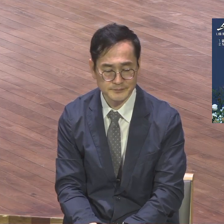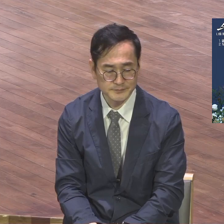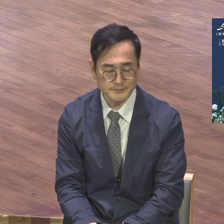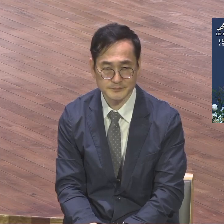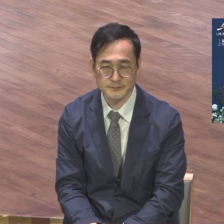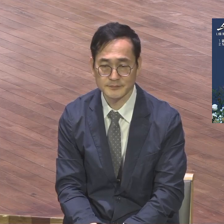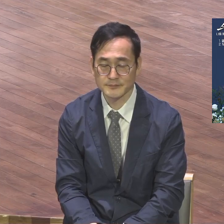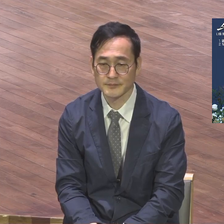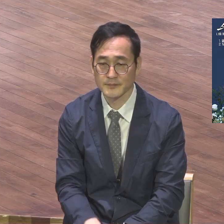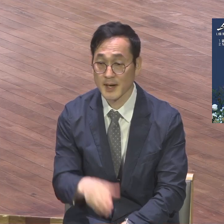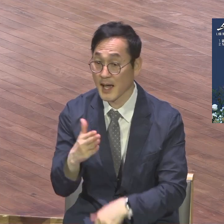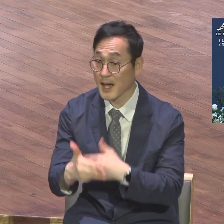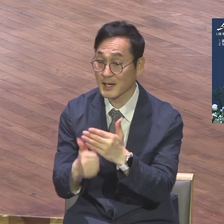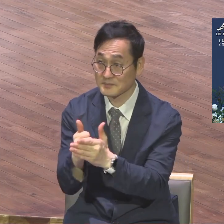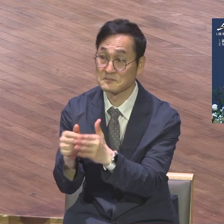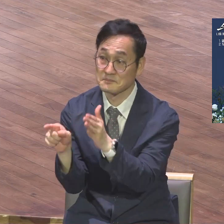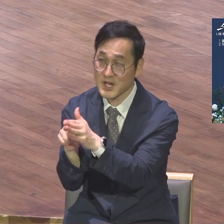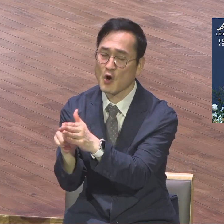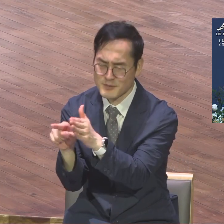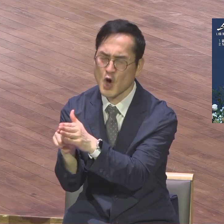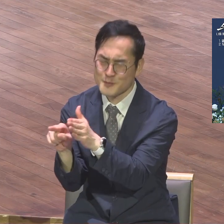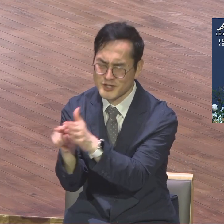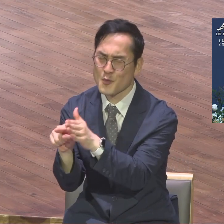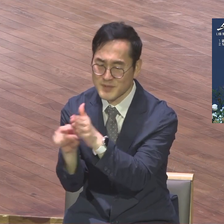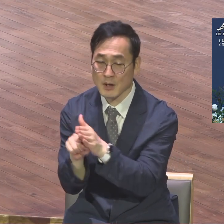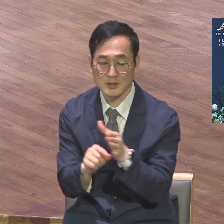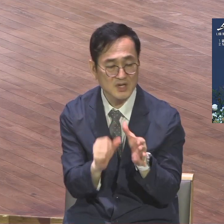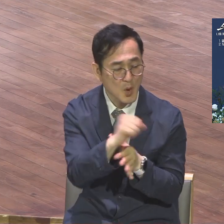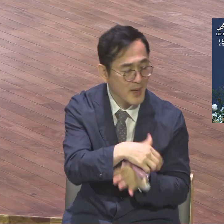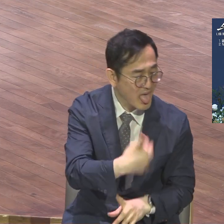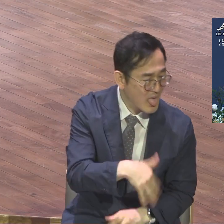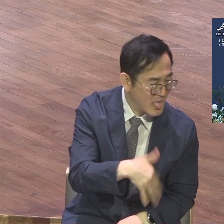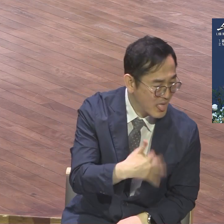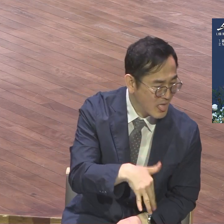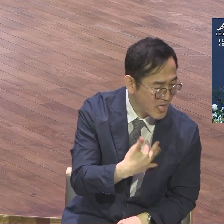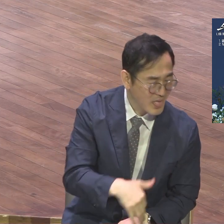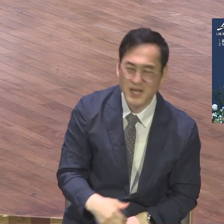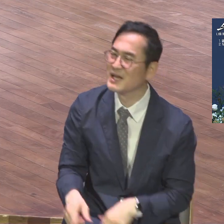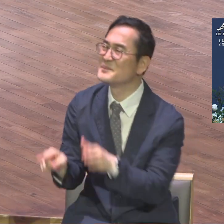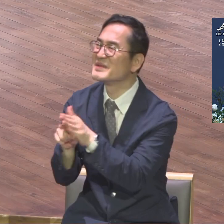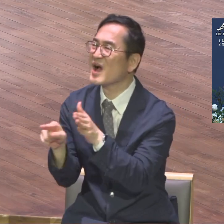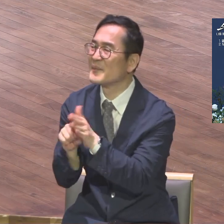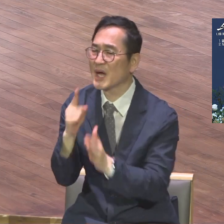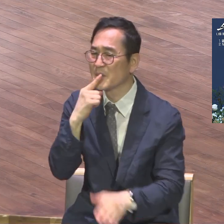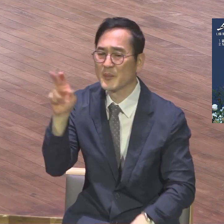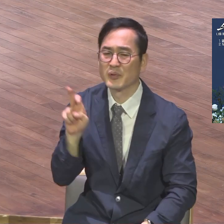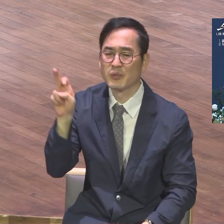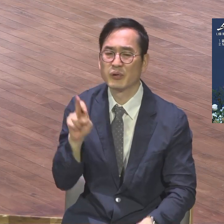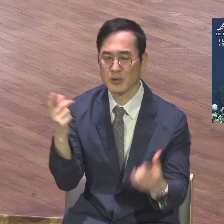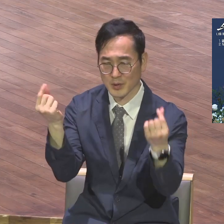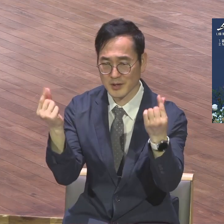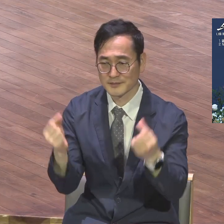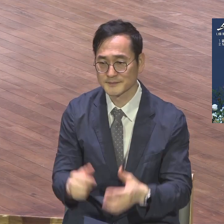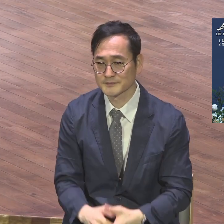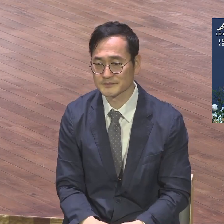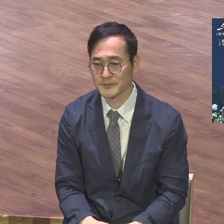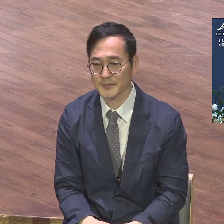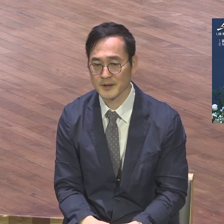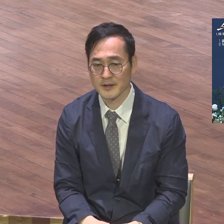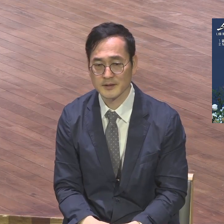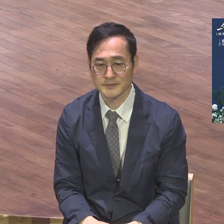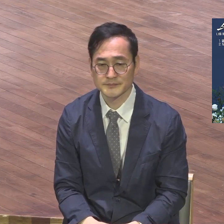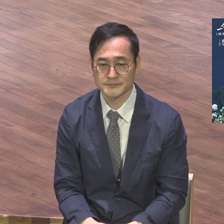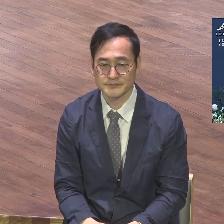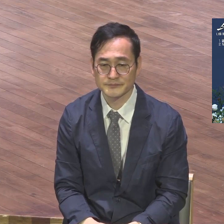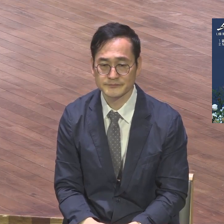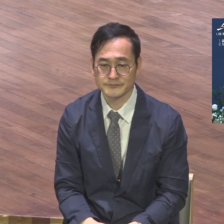하나님을 믿는다고 하면서요 열매 맺지 못하는 것은요 온전한 믿음이 아니에요. 응답 못 받는 온전한